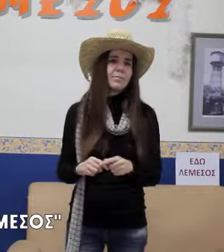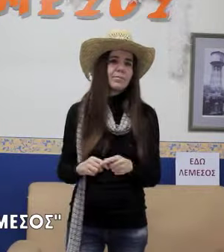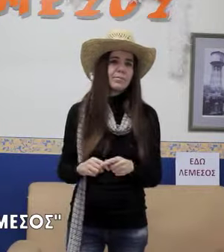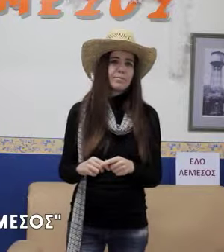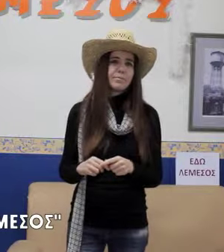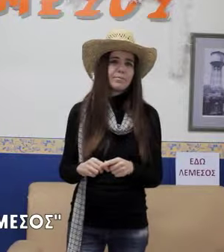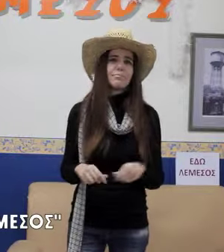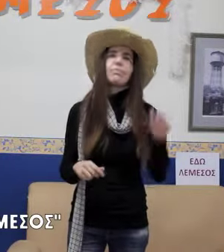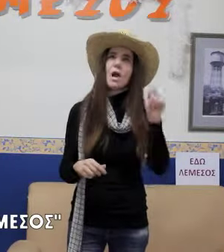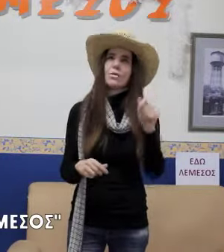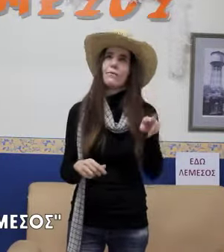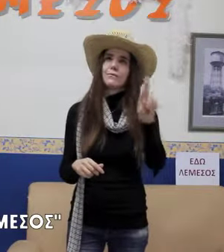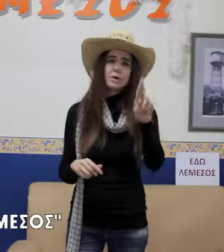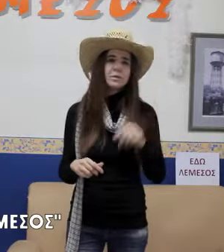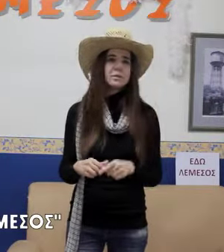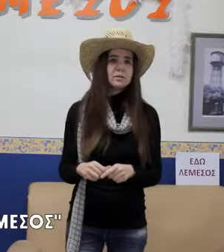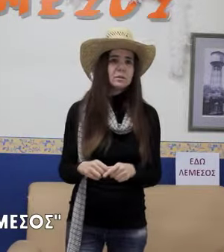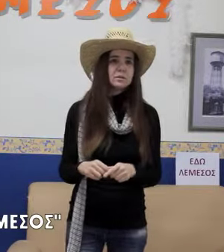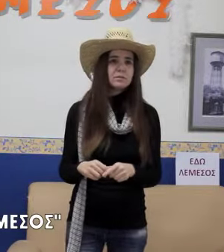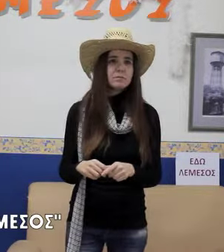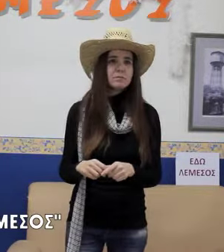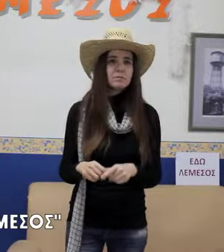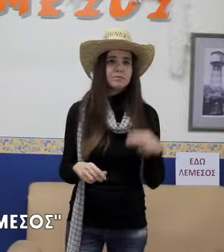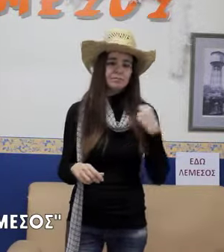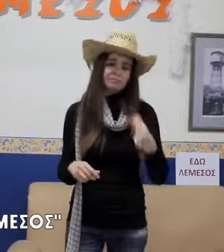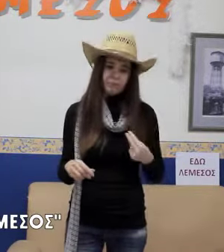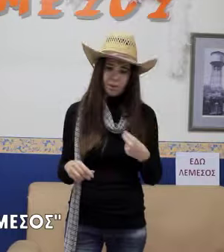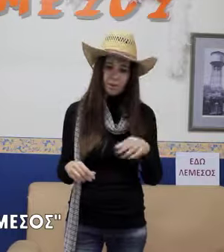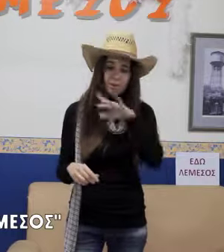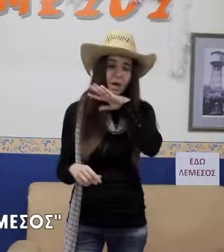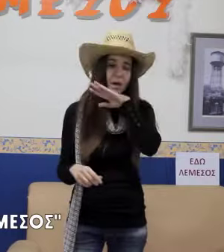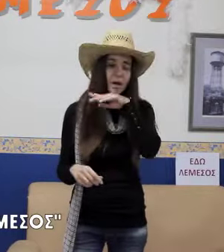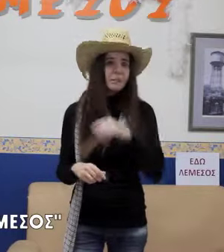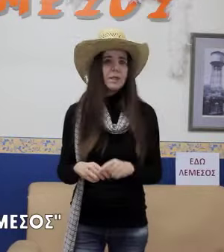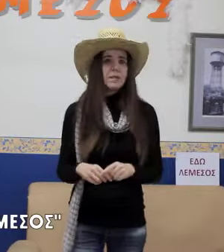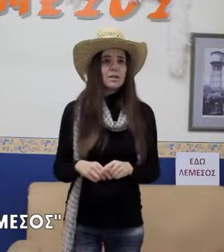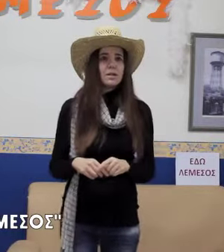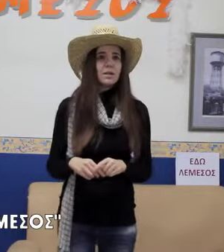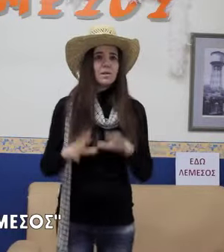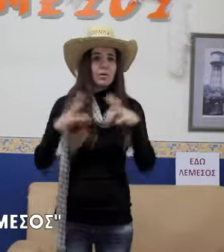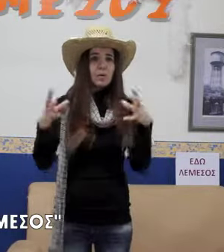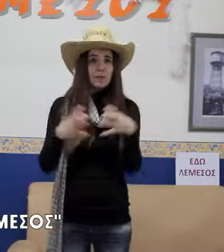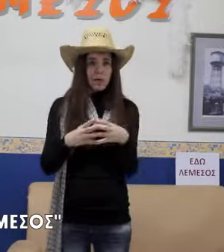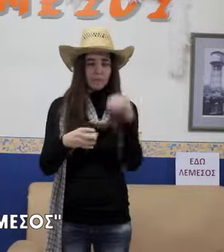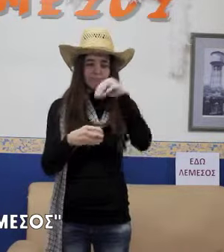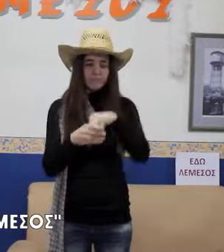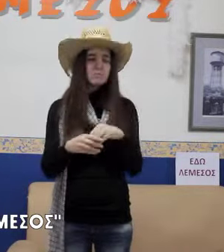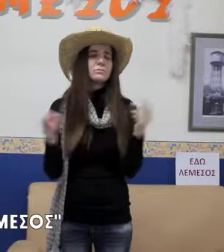αηδών φωνές του Δήμου Παραλιμνίου. Γενική είσοδος,